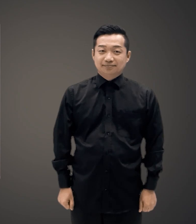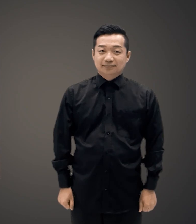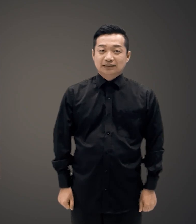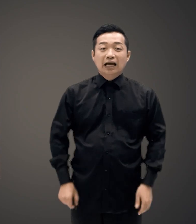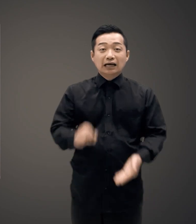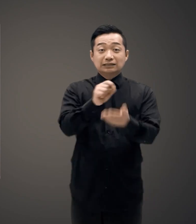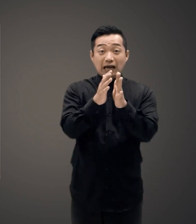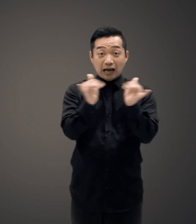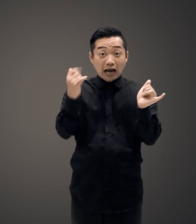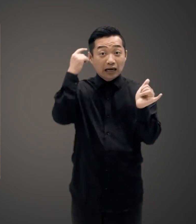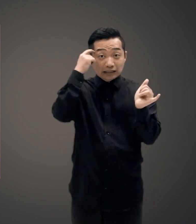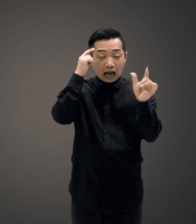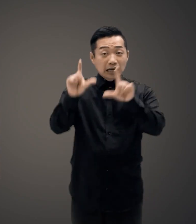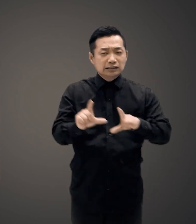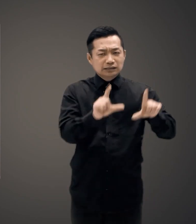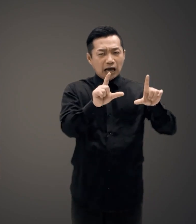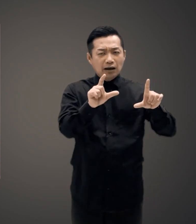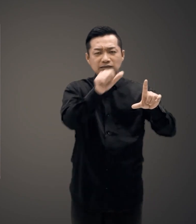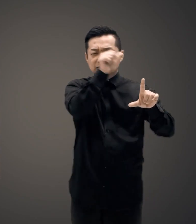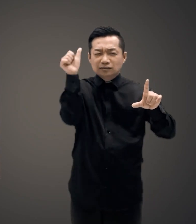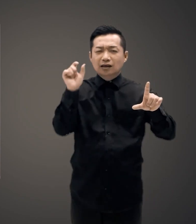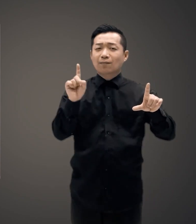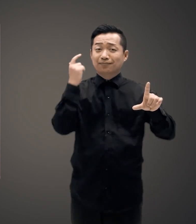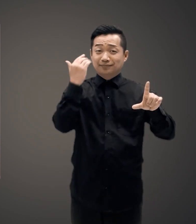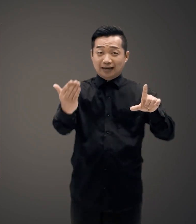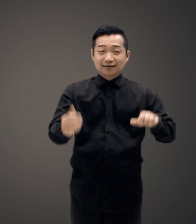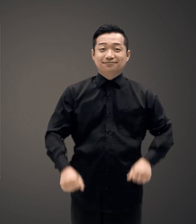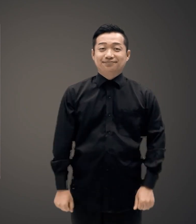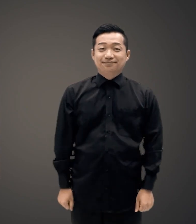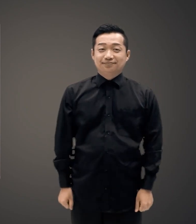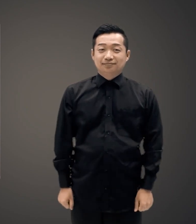않을까 싶습니다. 작가가 생각하는 삶 또는 인생이란